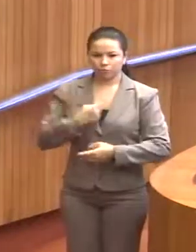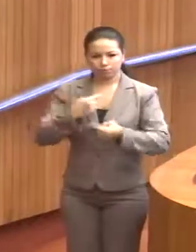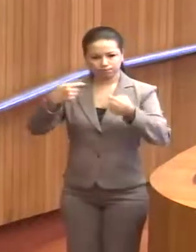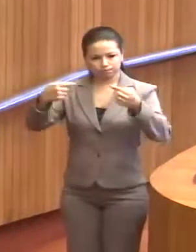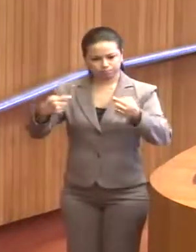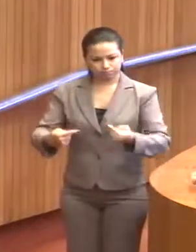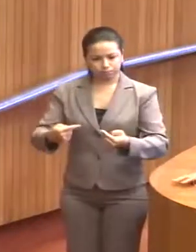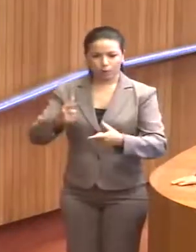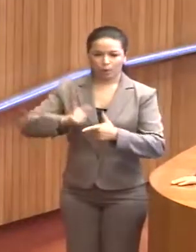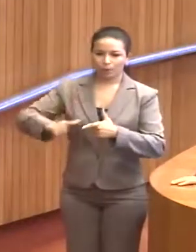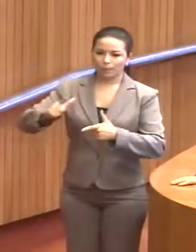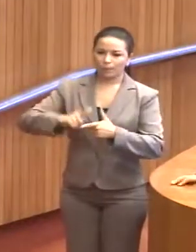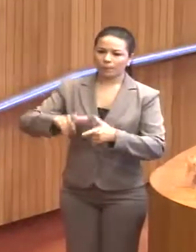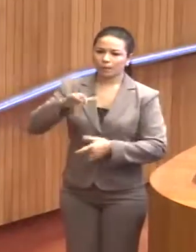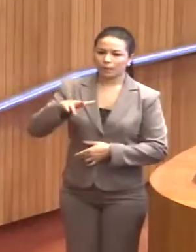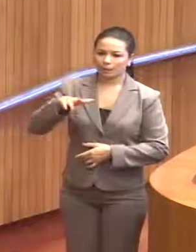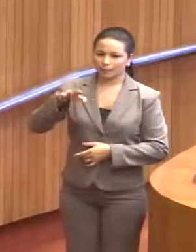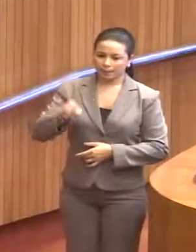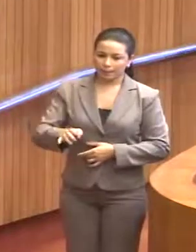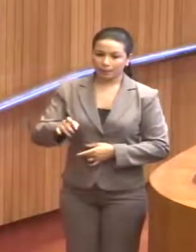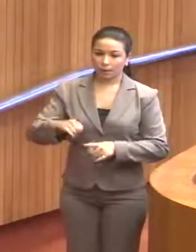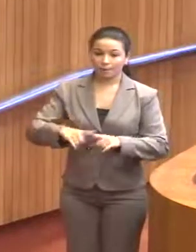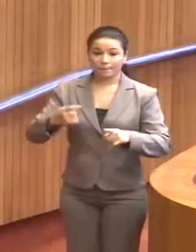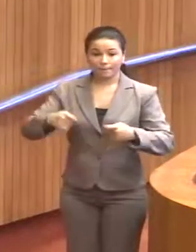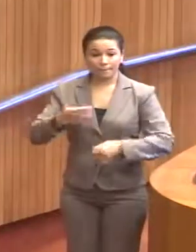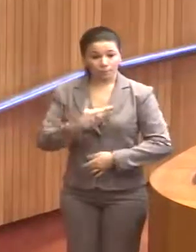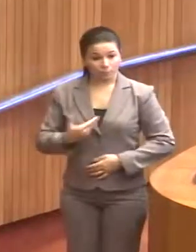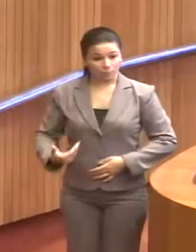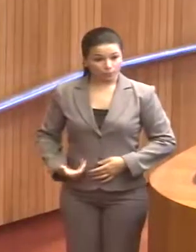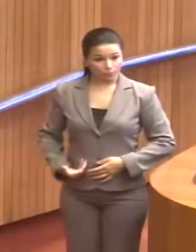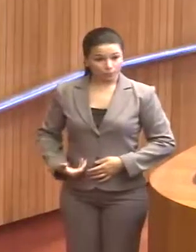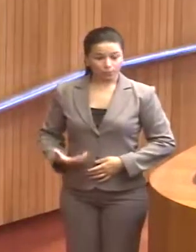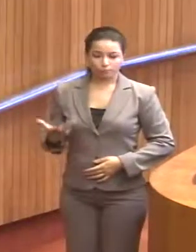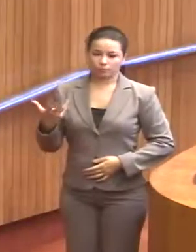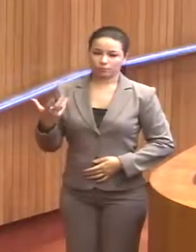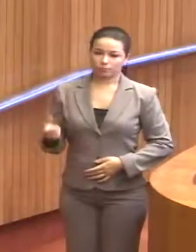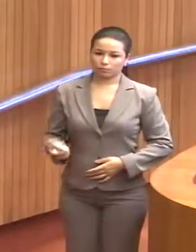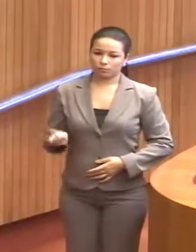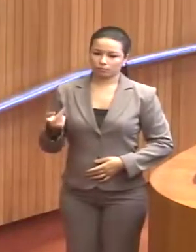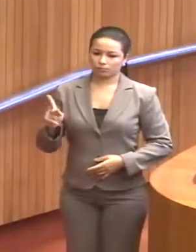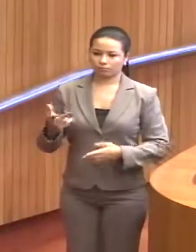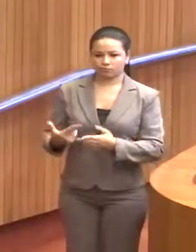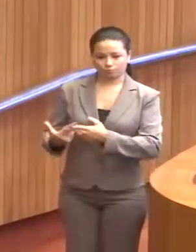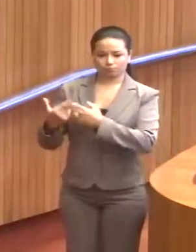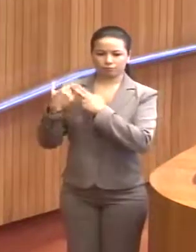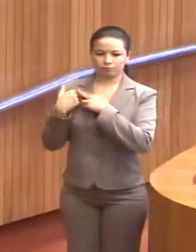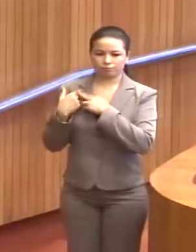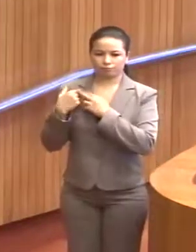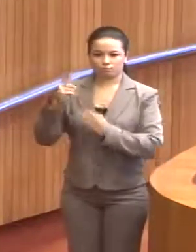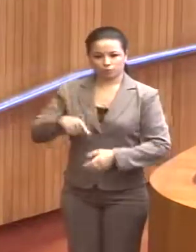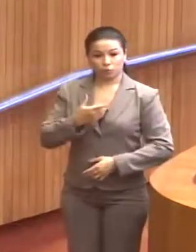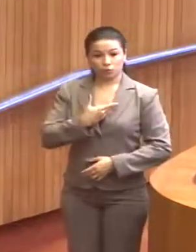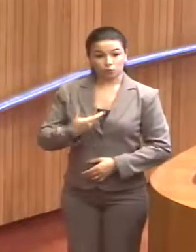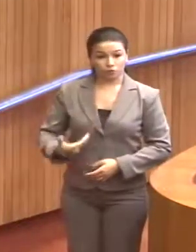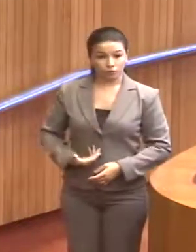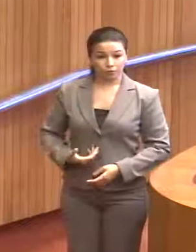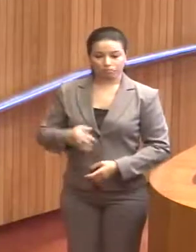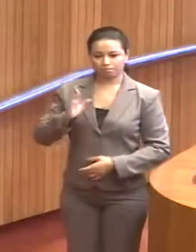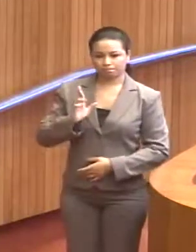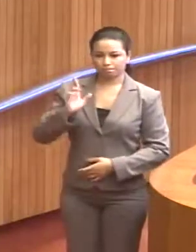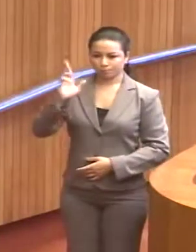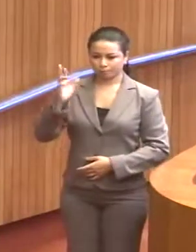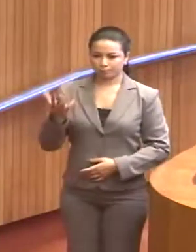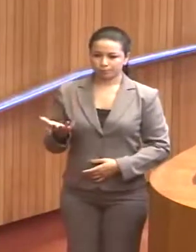enfrentar a situação da criminalidade. Mas é preciso que o governo assuma a sua posição. É o governo que